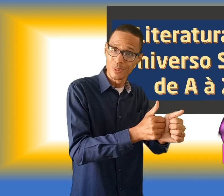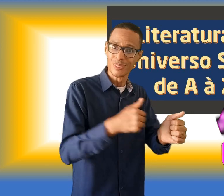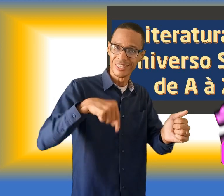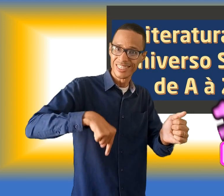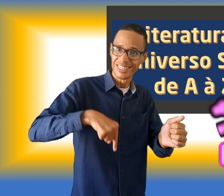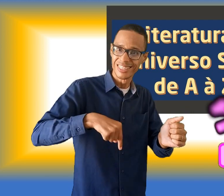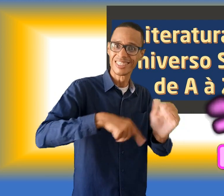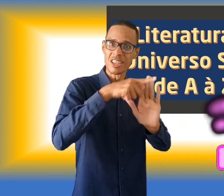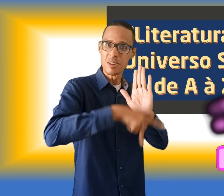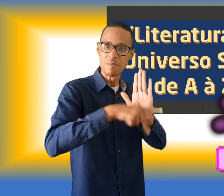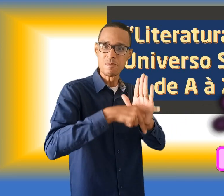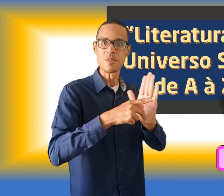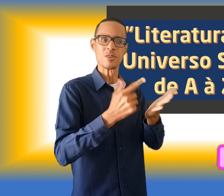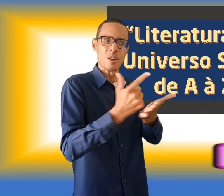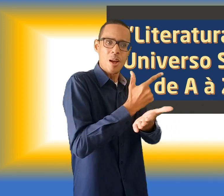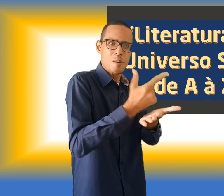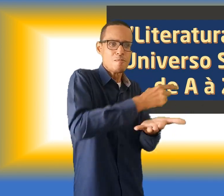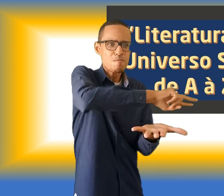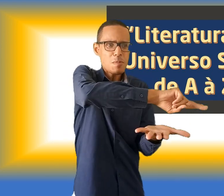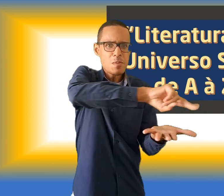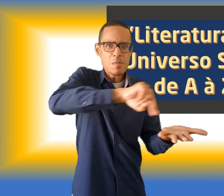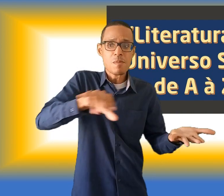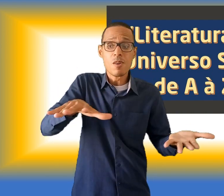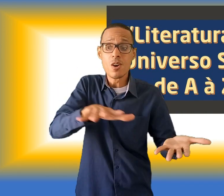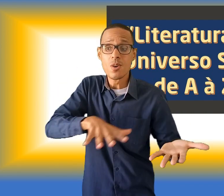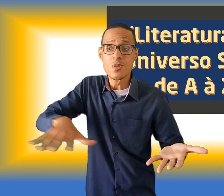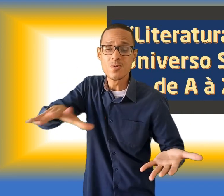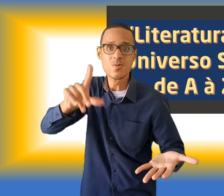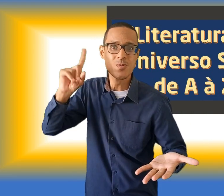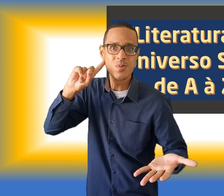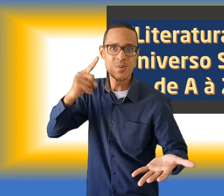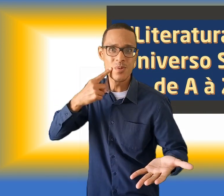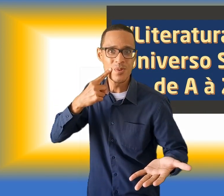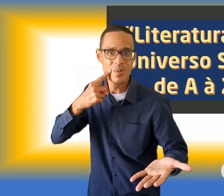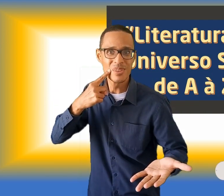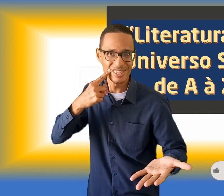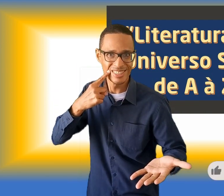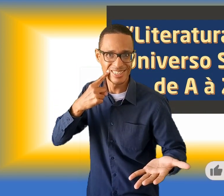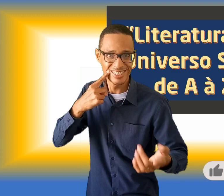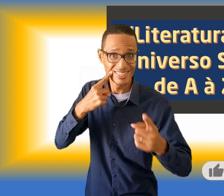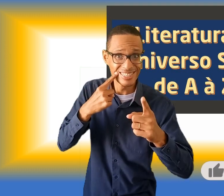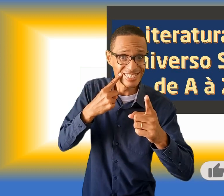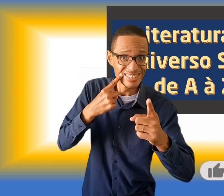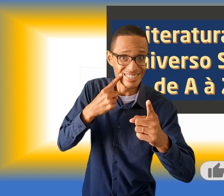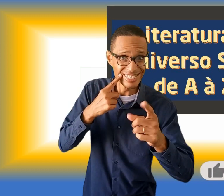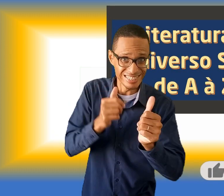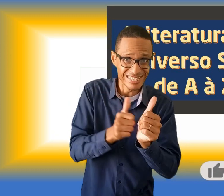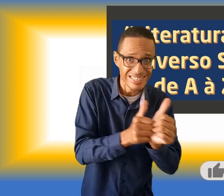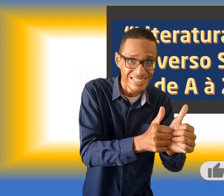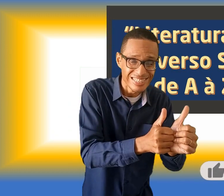projeto, diga aí nos comentários o que achou mais legal nessa gama de livros que navega no universo